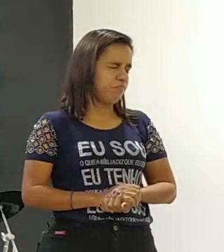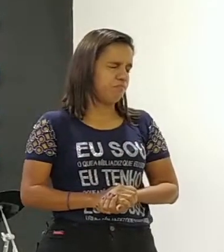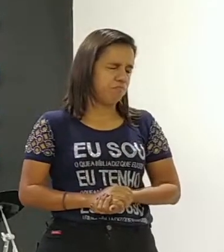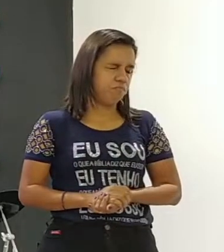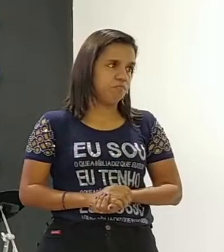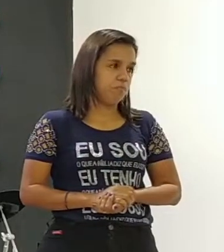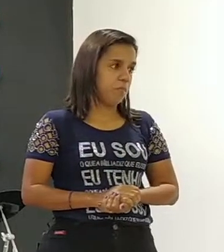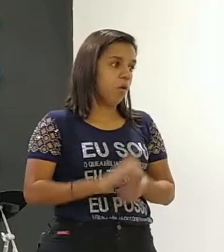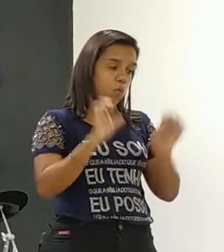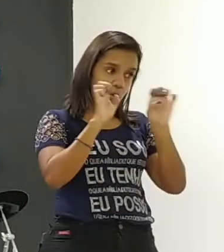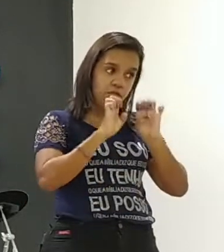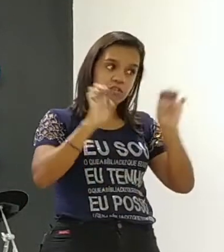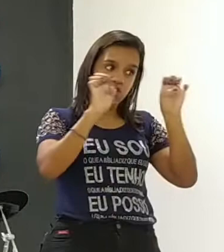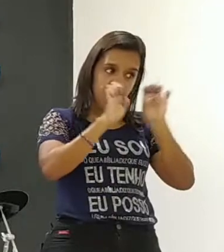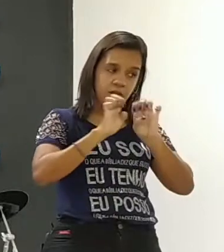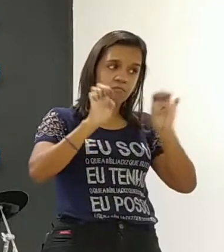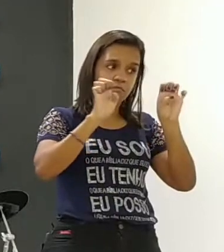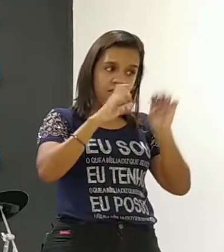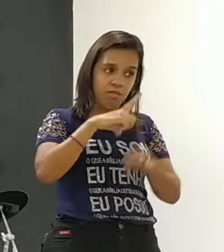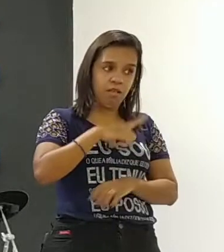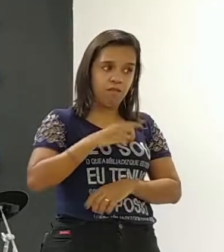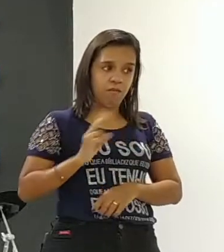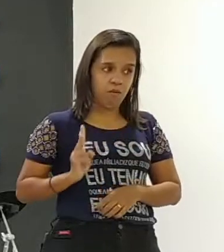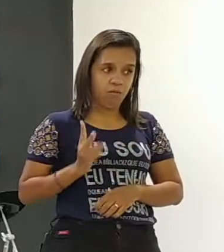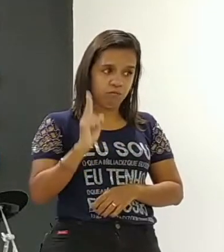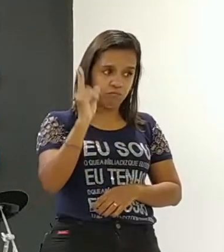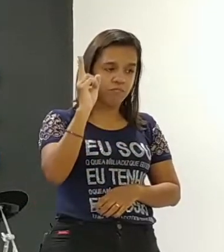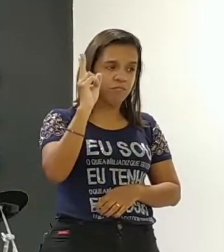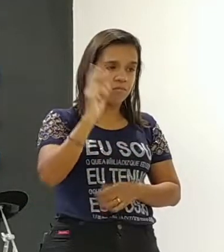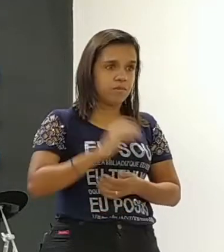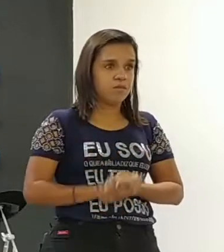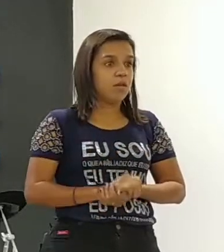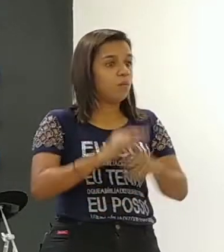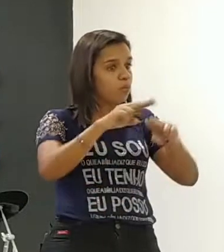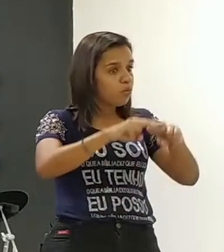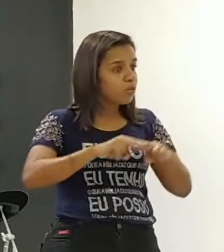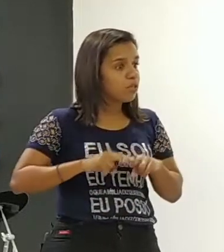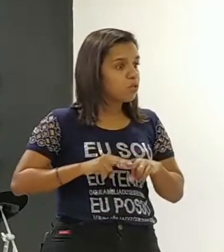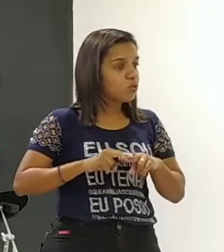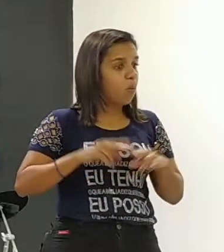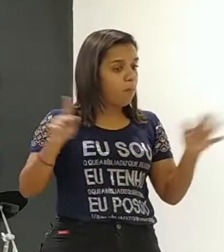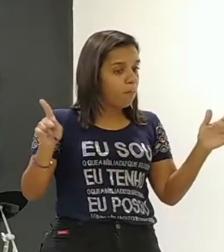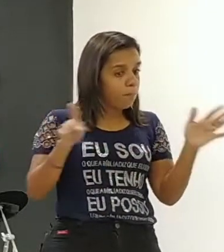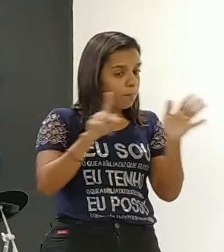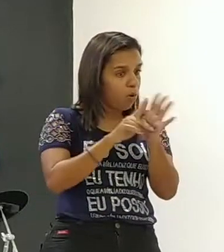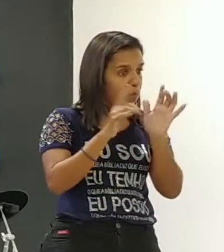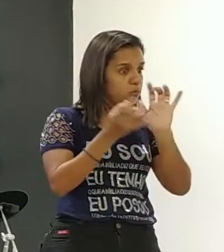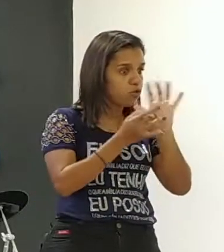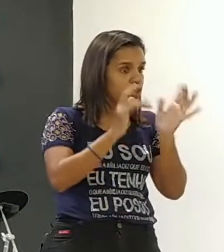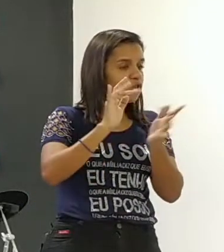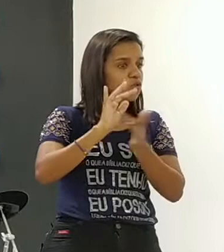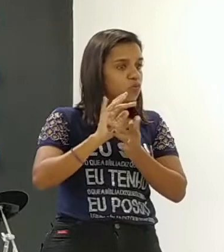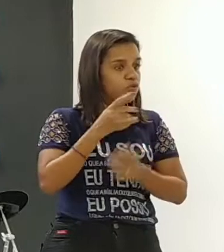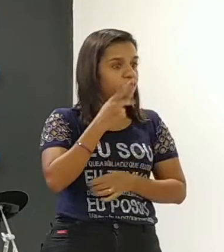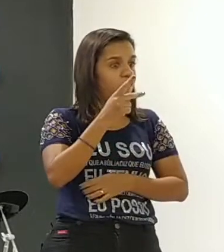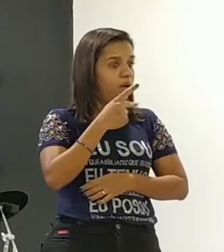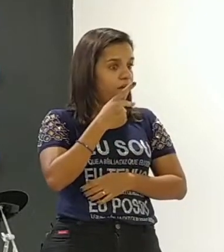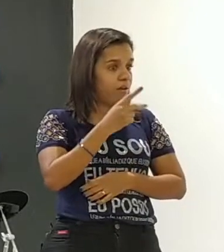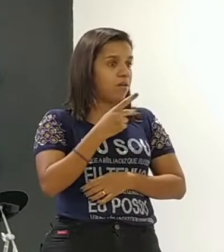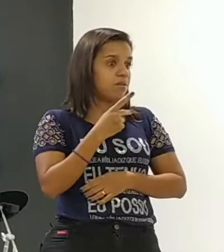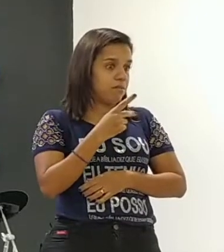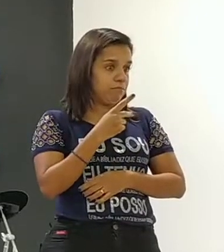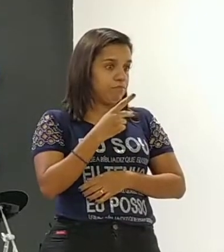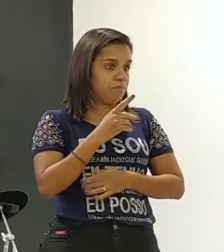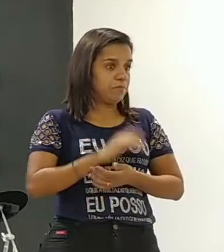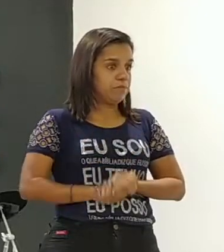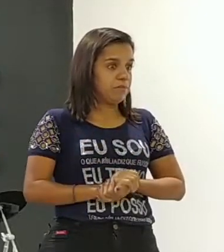O Evangelho tem preço, irmão. Por isso que o próprio Cristo ele vai falar que se alguém